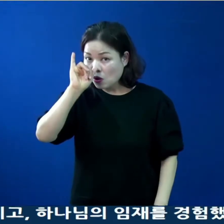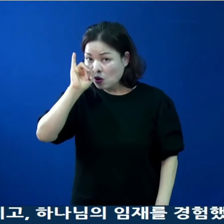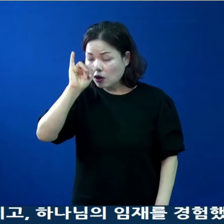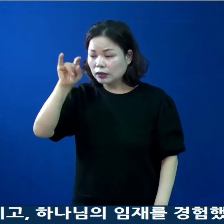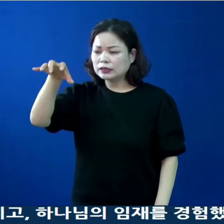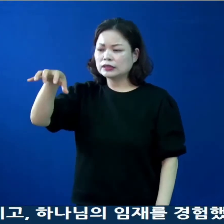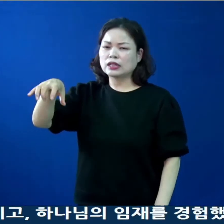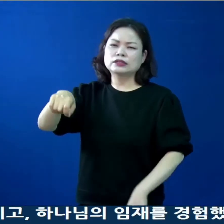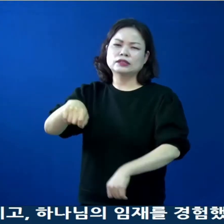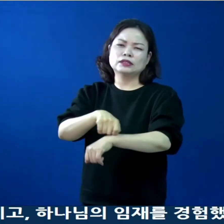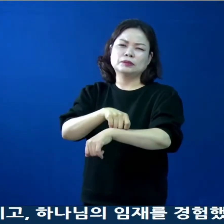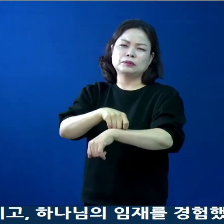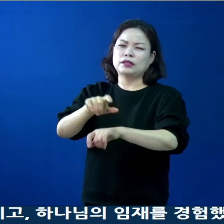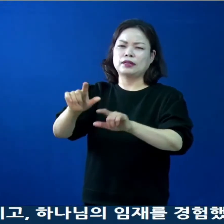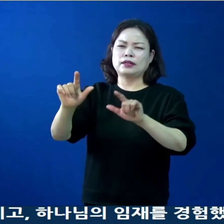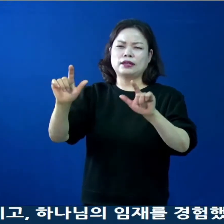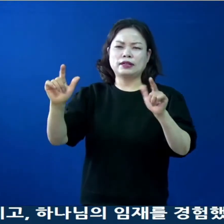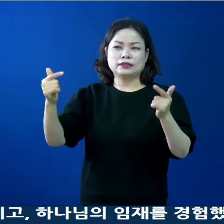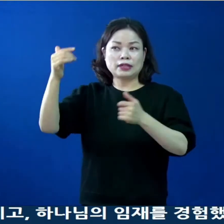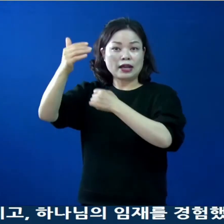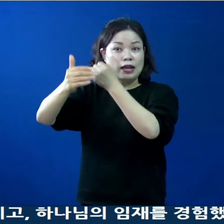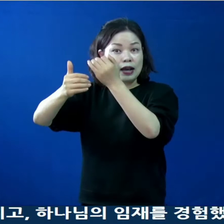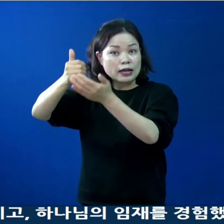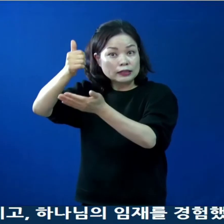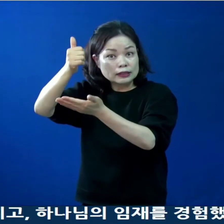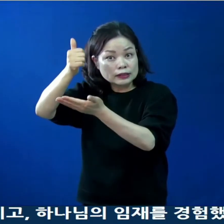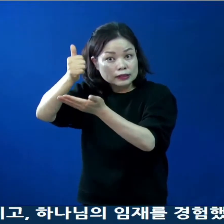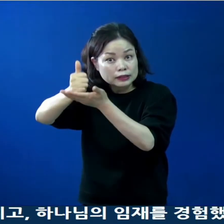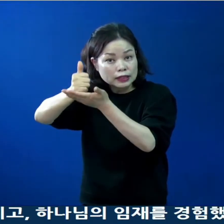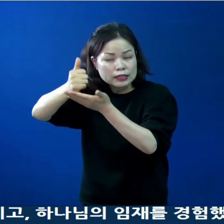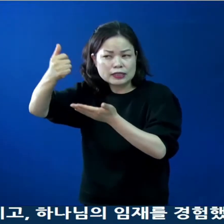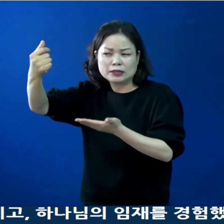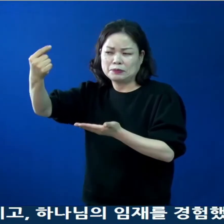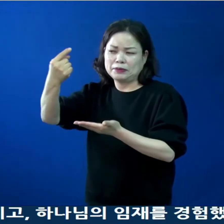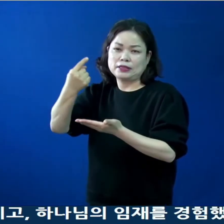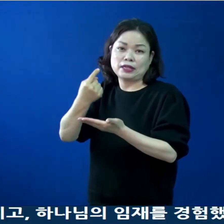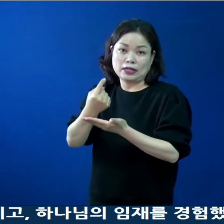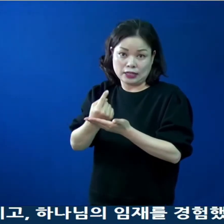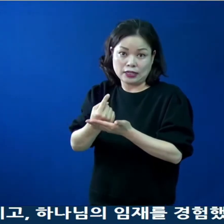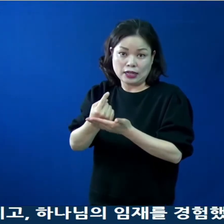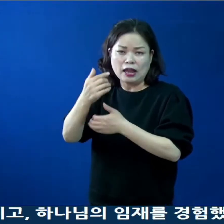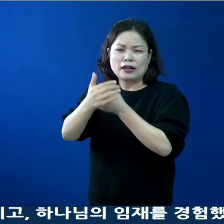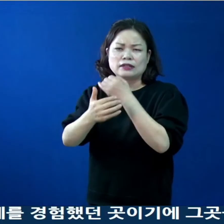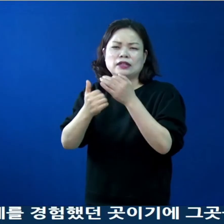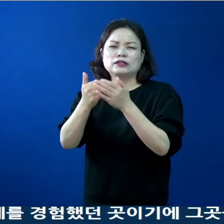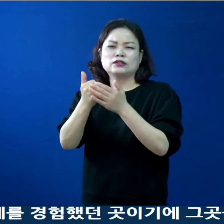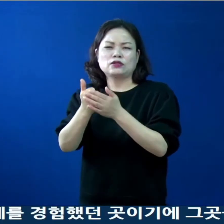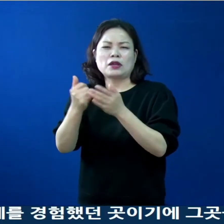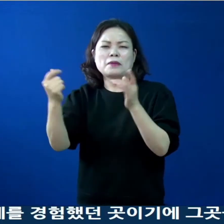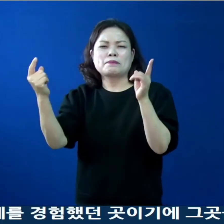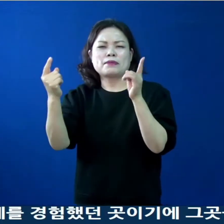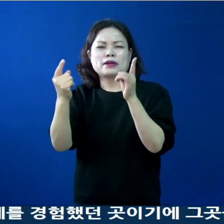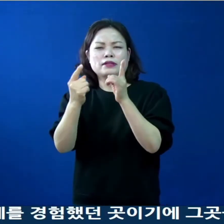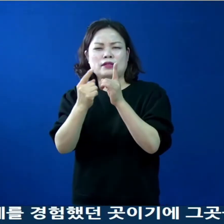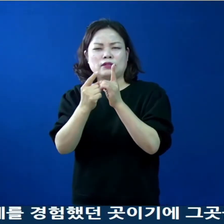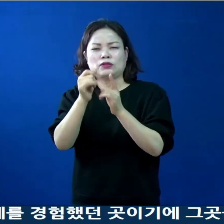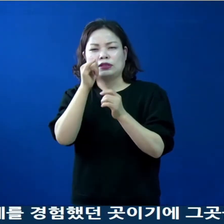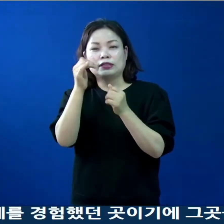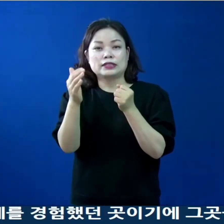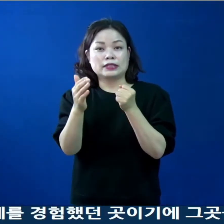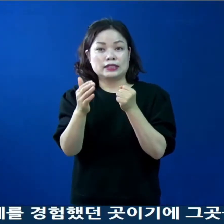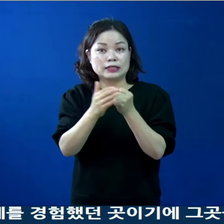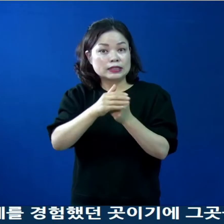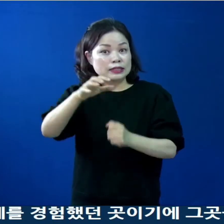장소가 특별해서가 아니라 하나님의 임재가 있는 곳, 하나님과의 만남이 있는 곳이기 때문에 그